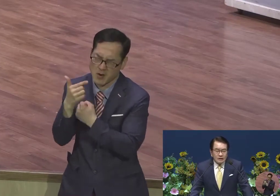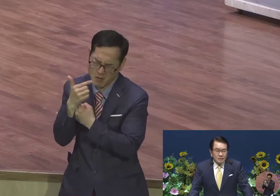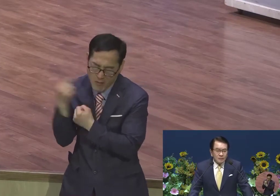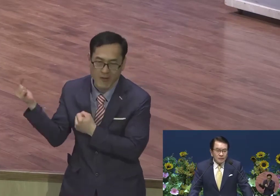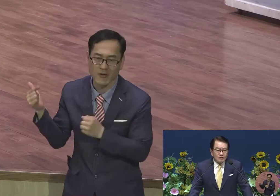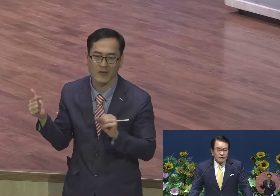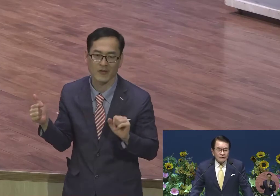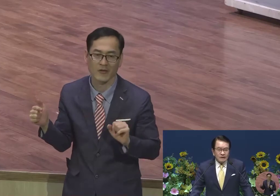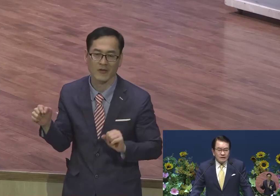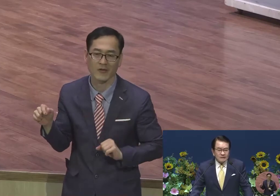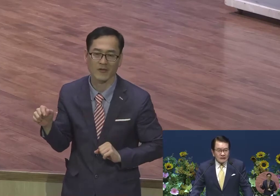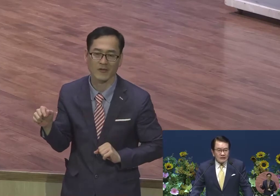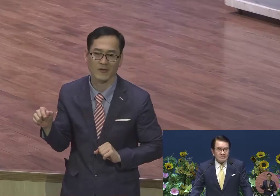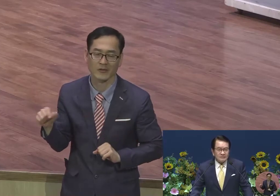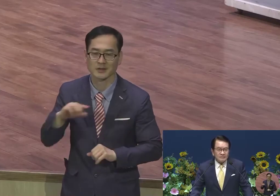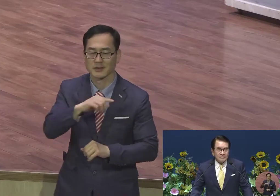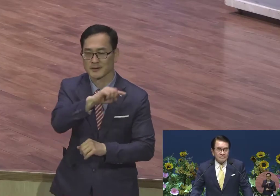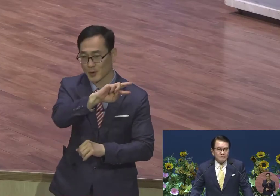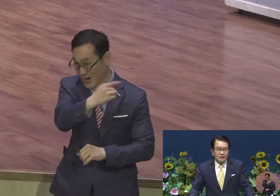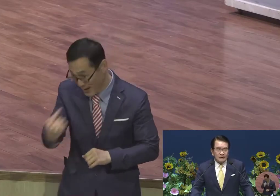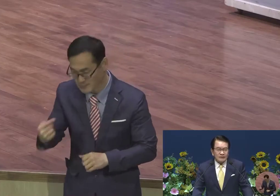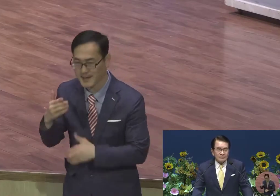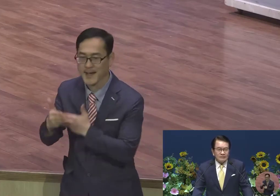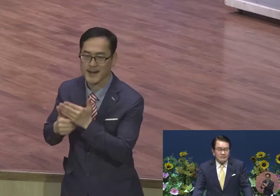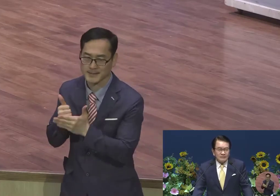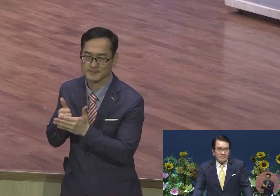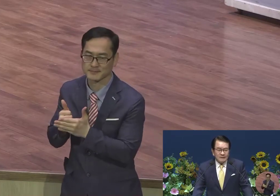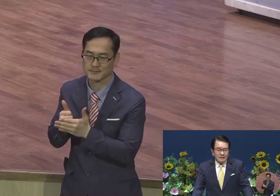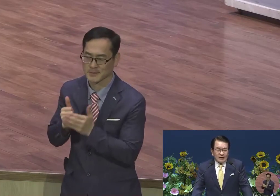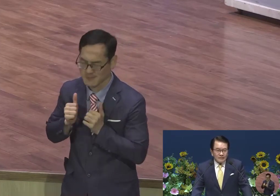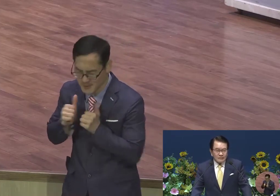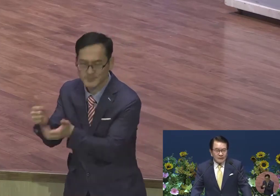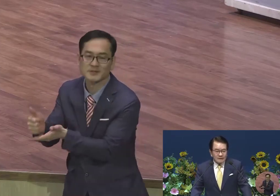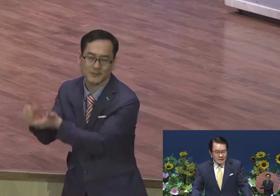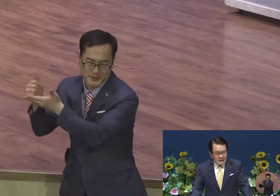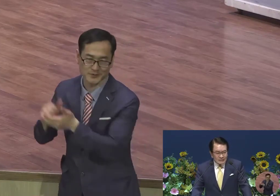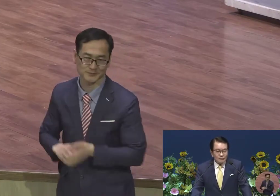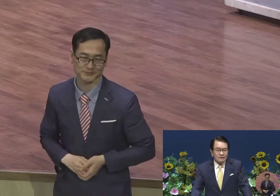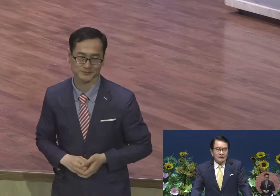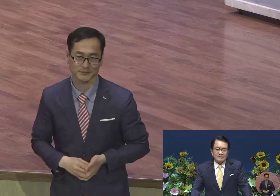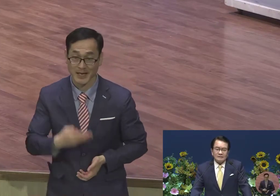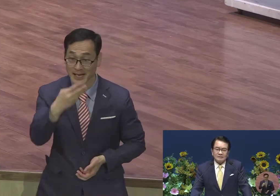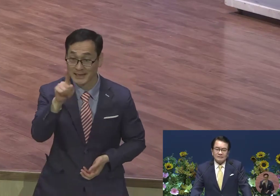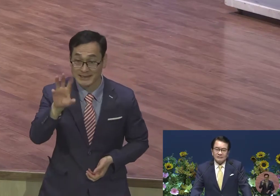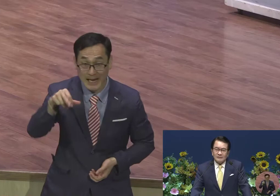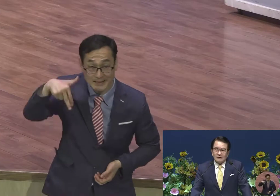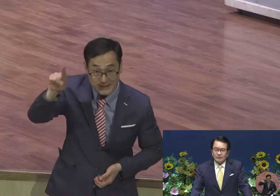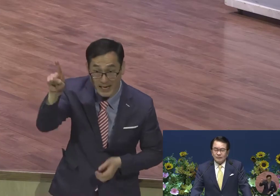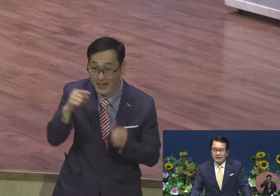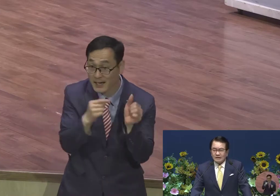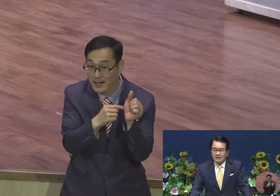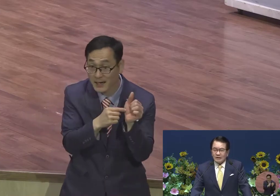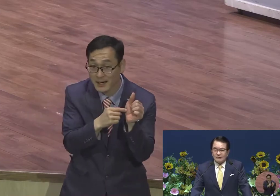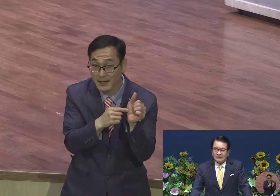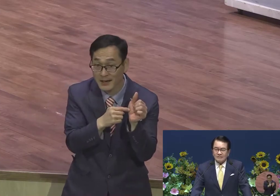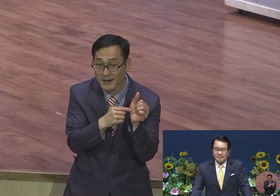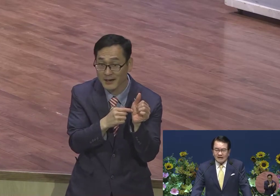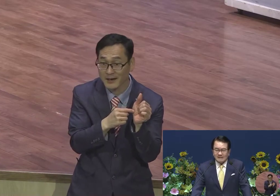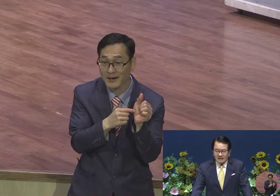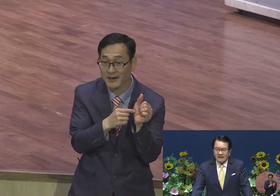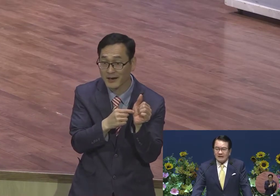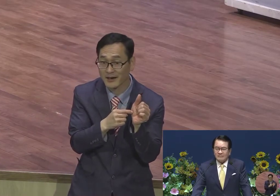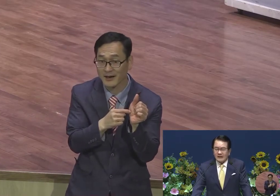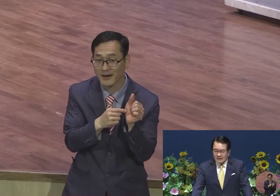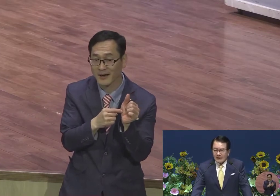성경에 보면 첫째 아들 착했어요 집도 안 나갔어요 아버지 말 잘 듣고 살았어요 둘째 아들은 아버지